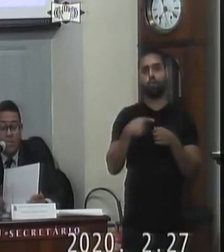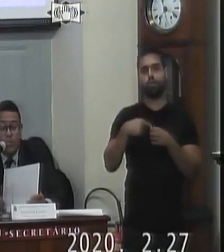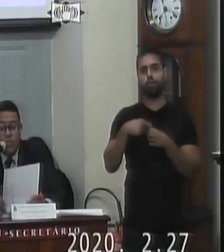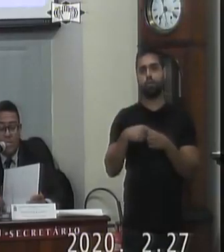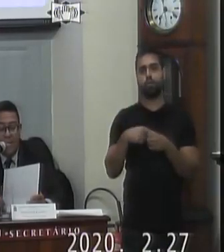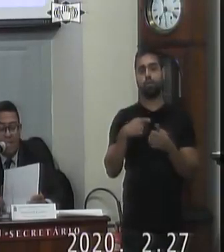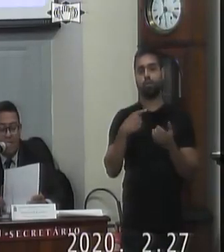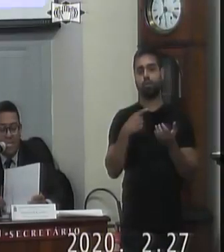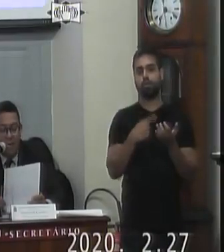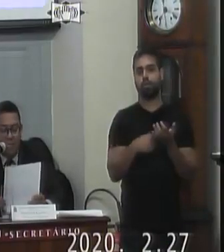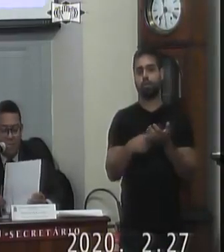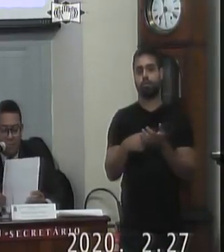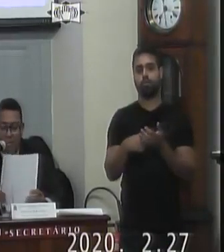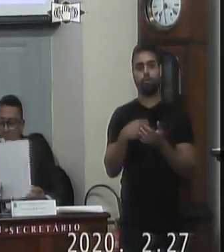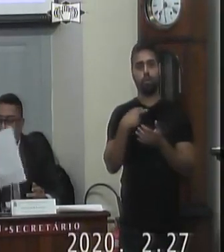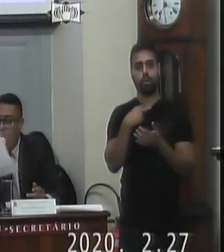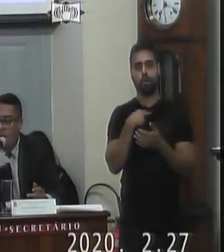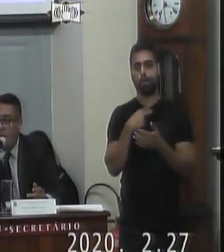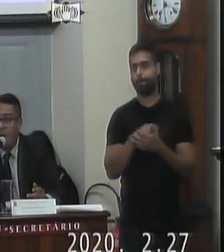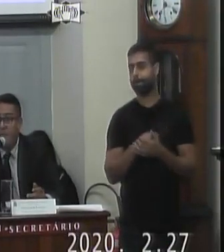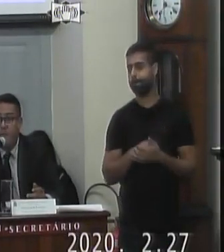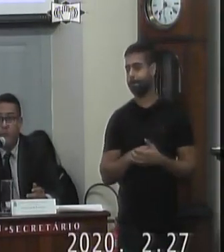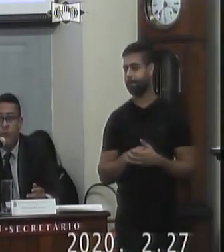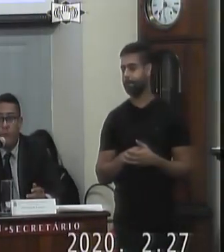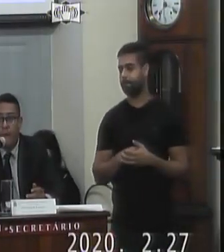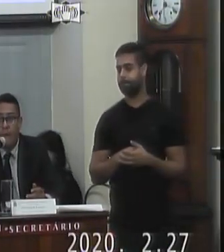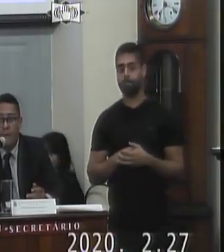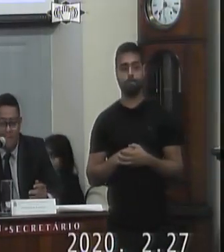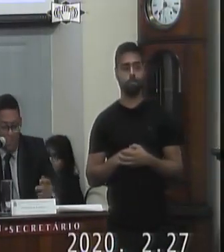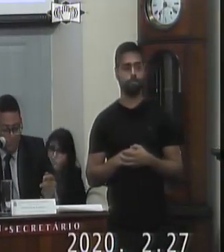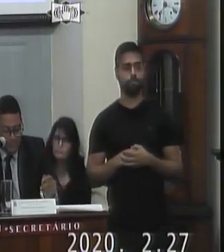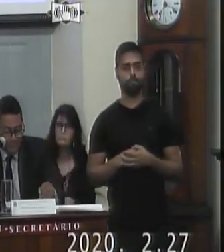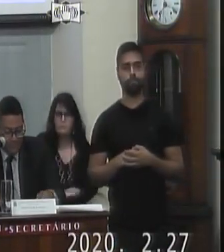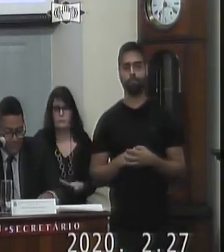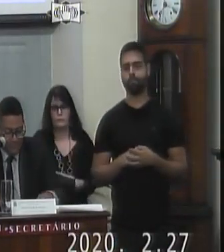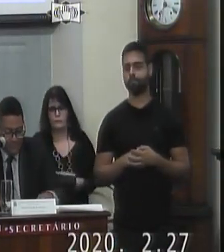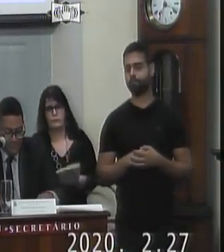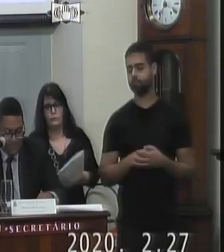tratando de assuntos inadiáveis. Gabriel Moreira, assessor parlamentar.